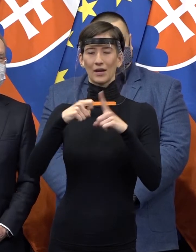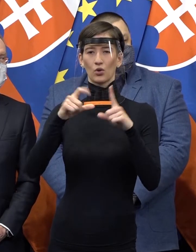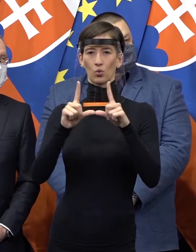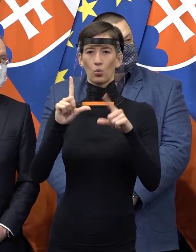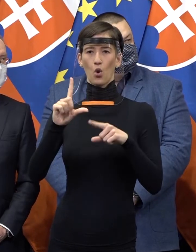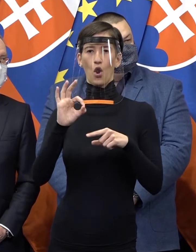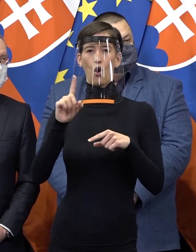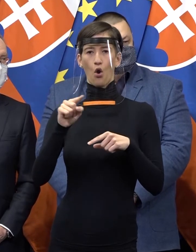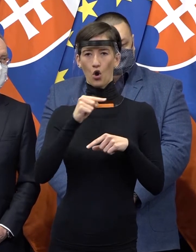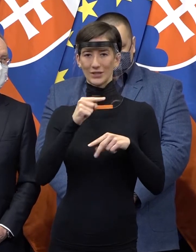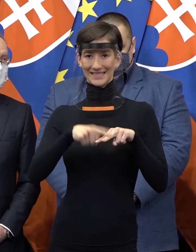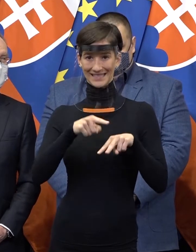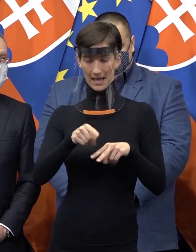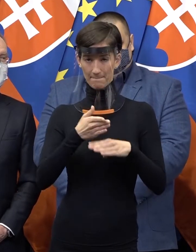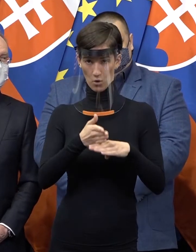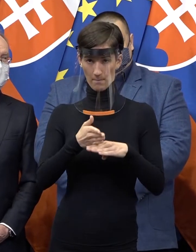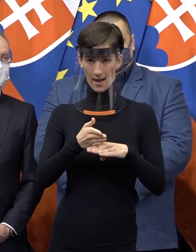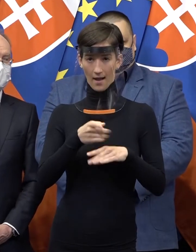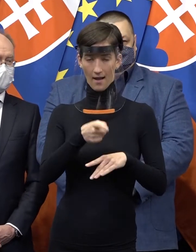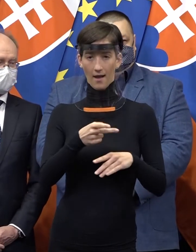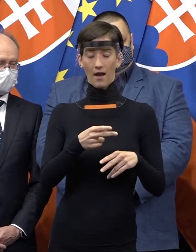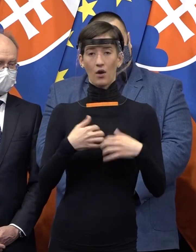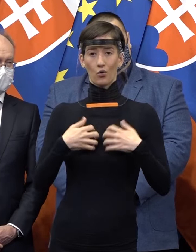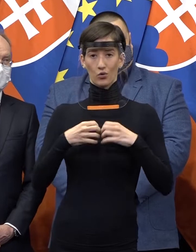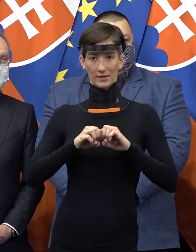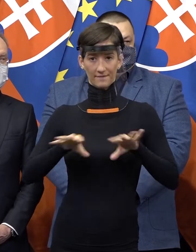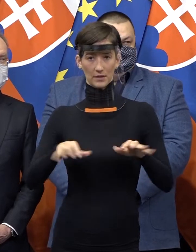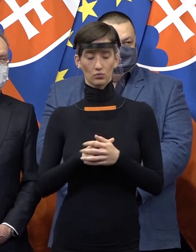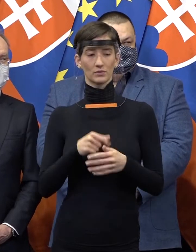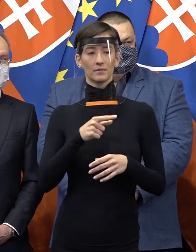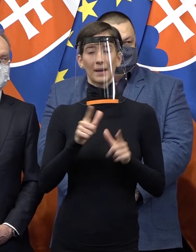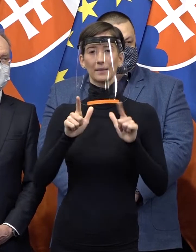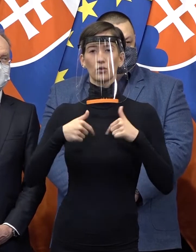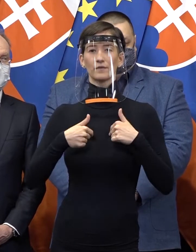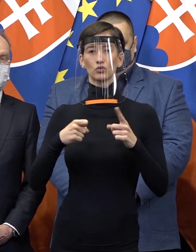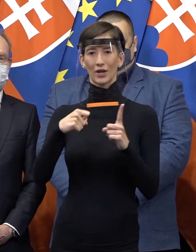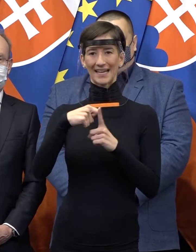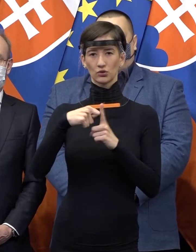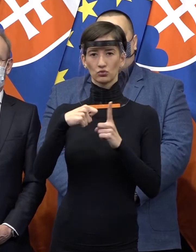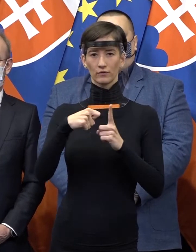Táto informácia, nech sa páči. Pani profesorka Krištúfková. Áno,